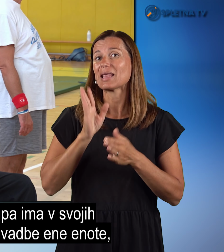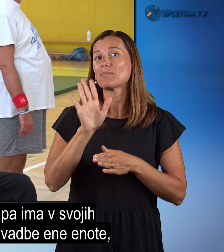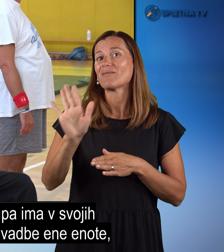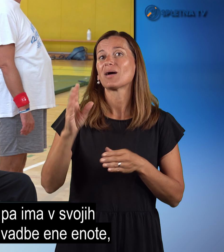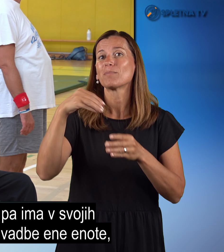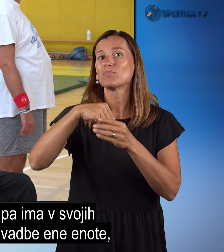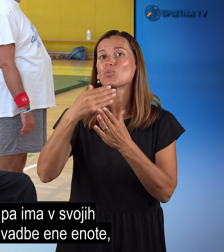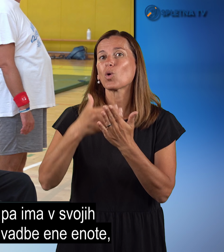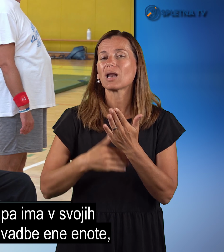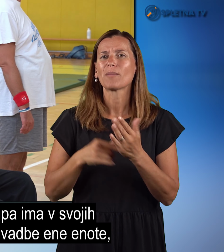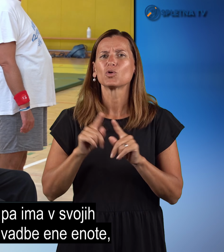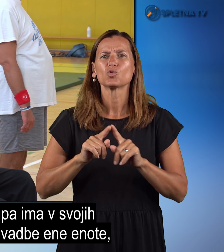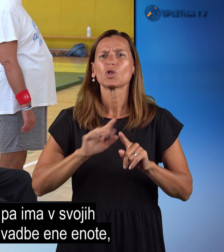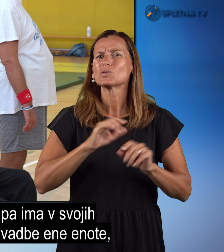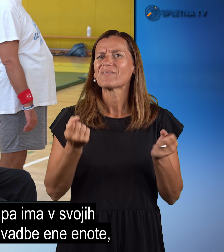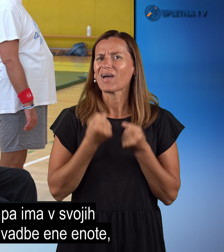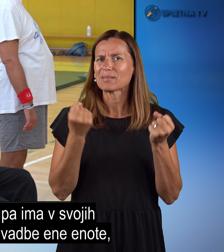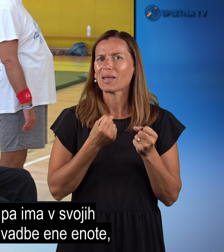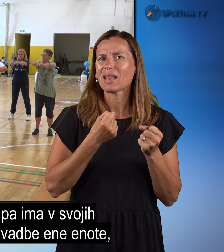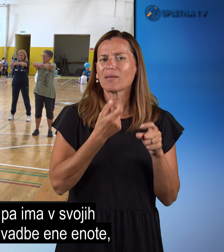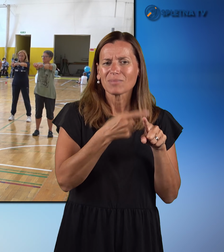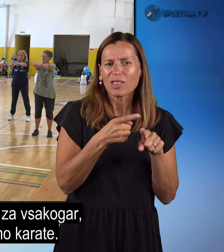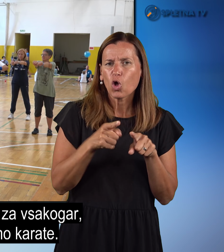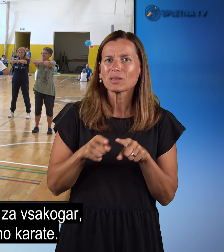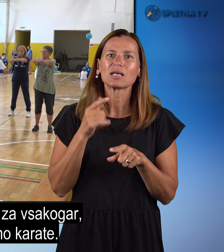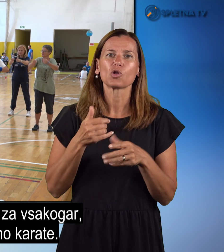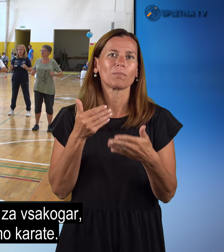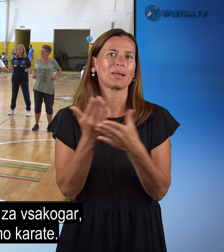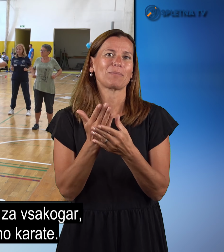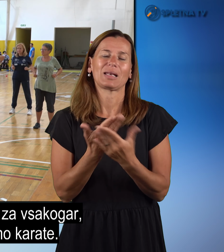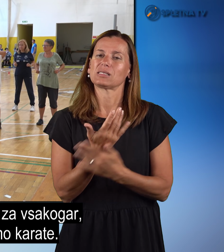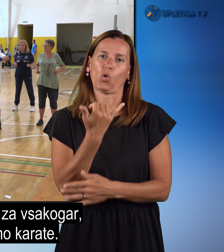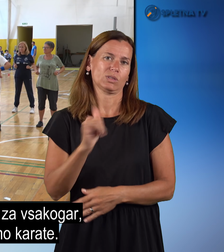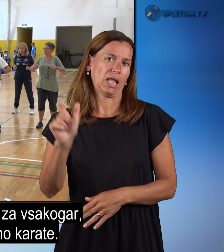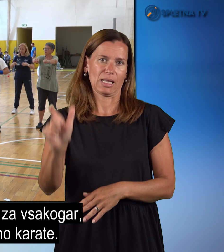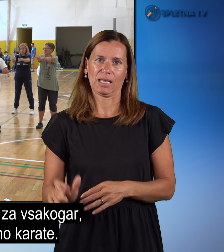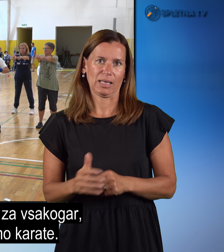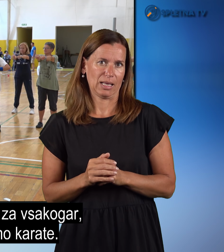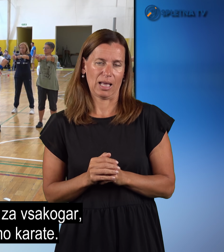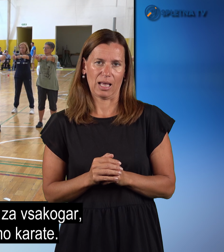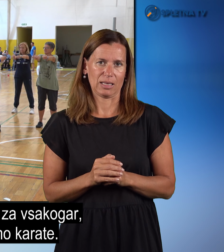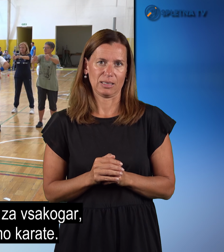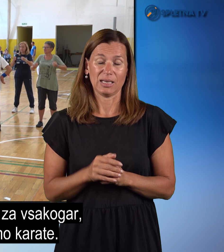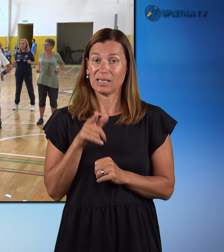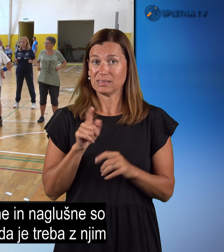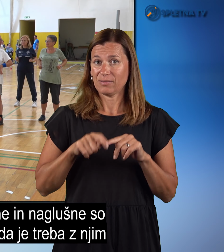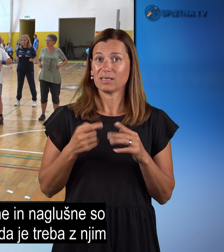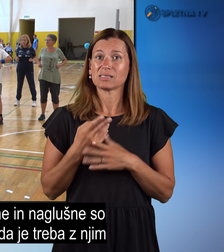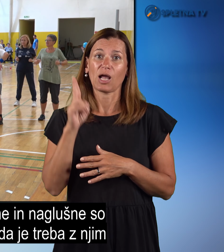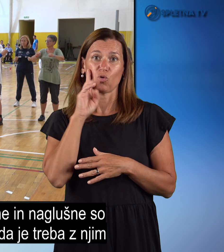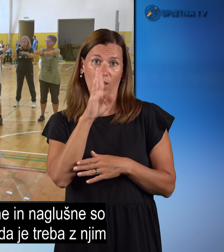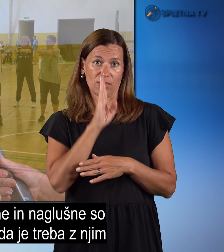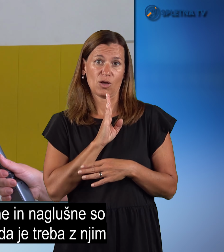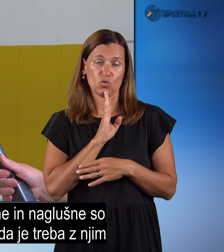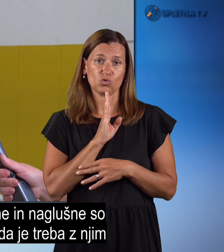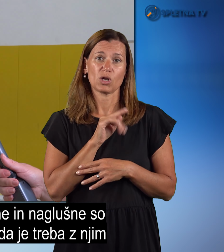svojih programih tudi vse vadbene enote, ki so primerne za vsakogar, ne ki vadi samo karate. Te zadeve za